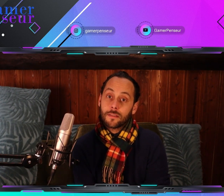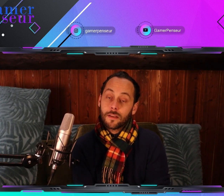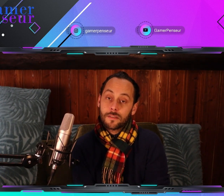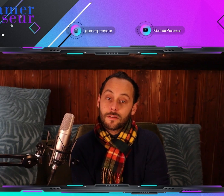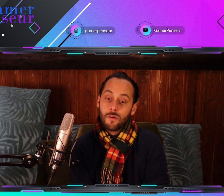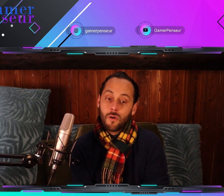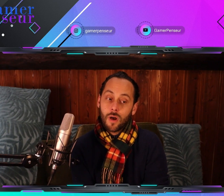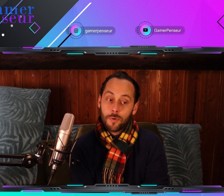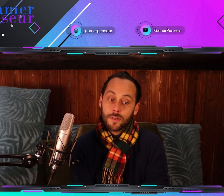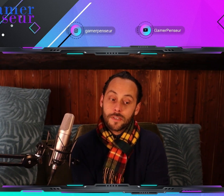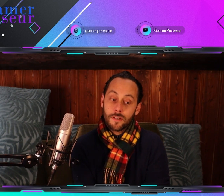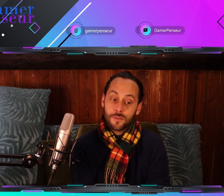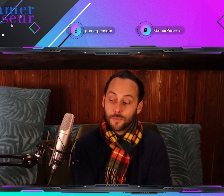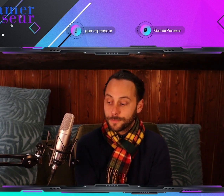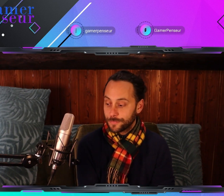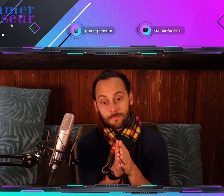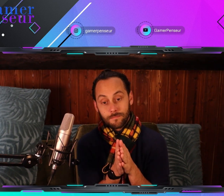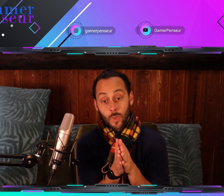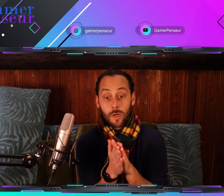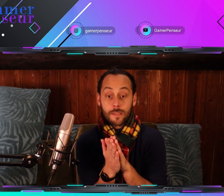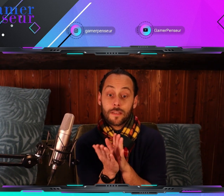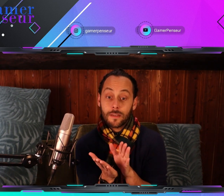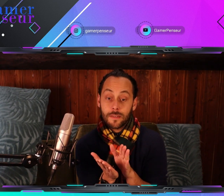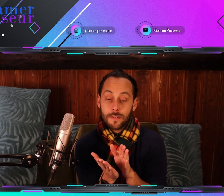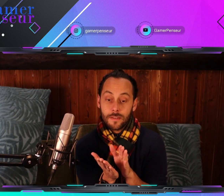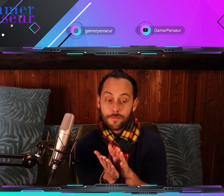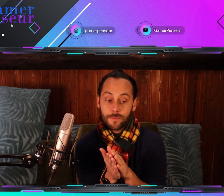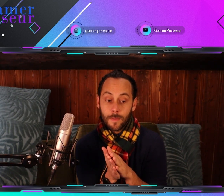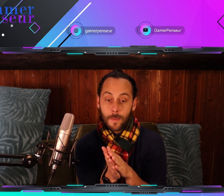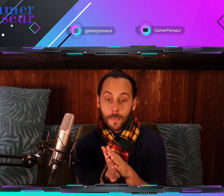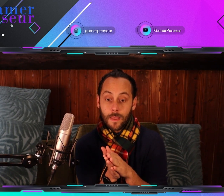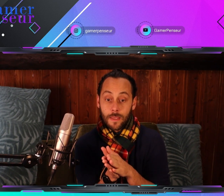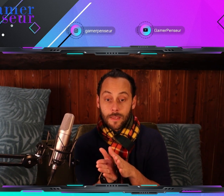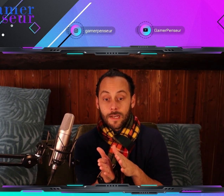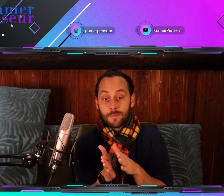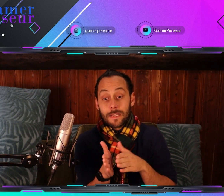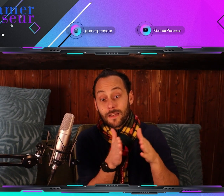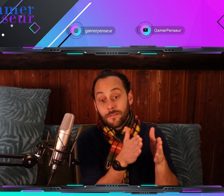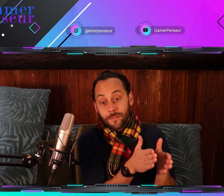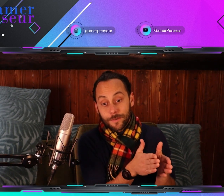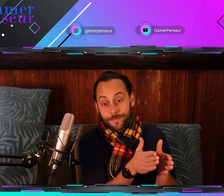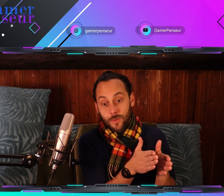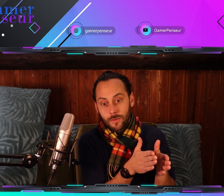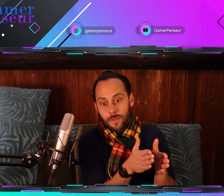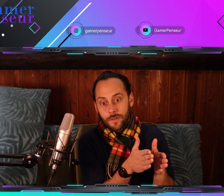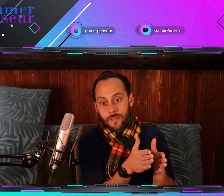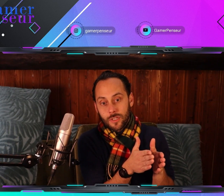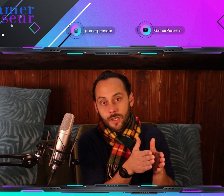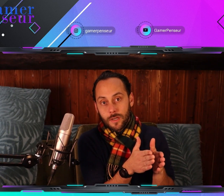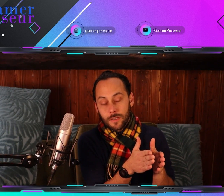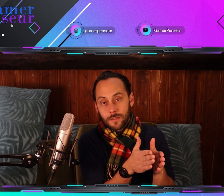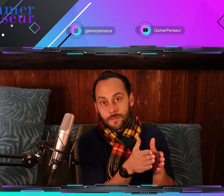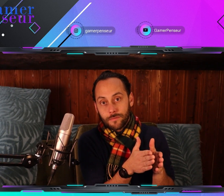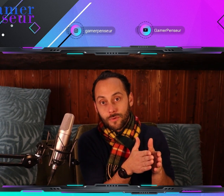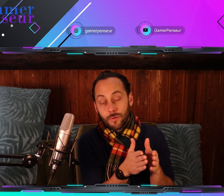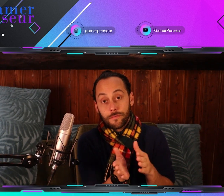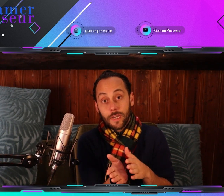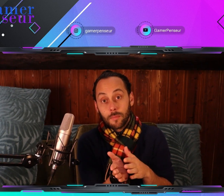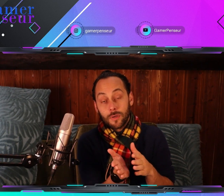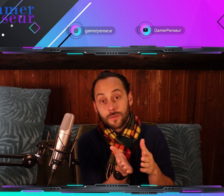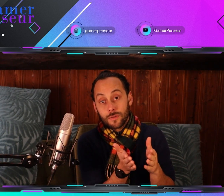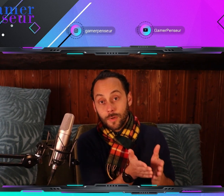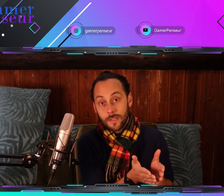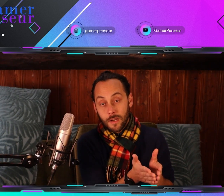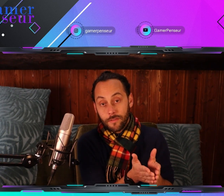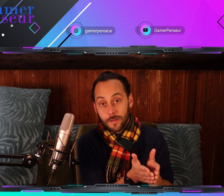la syntaxe en rapport avec ces questions. Dans la syntaxe LSF, elle se place à la fin, donc on avait déjà vu que le